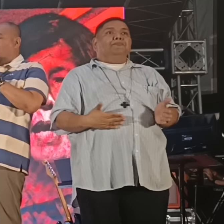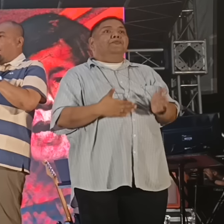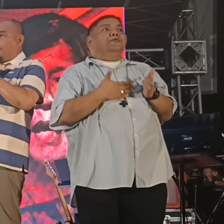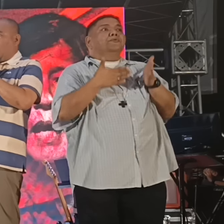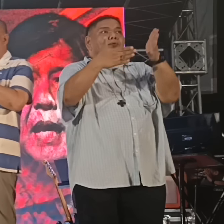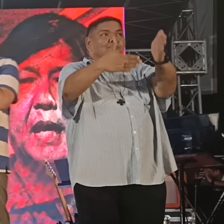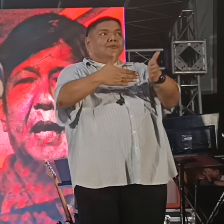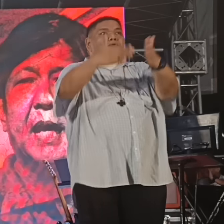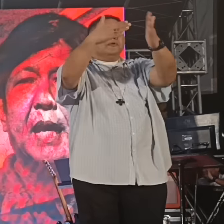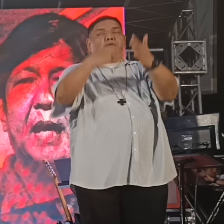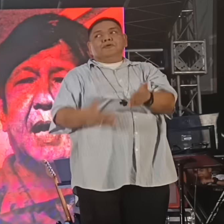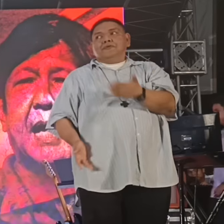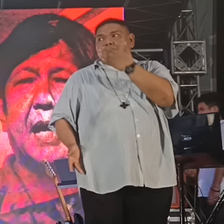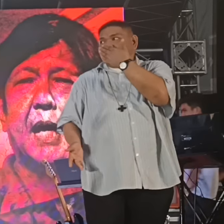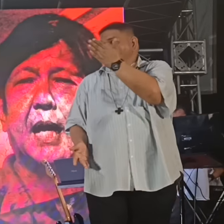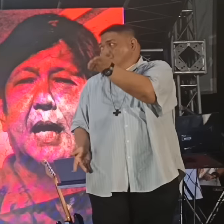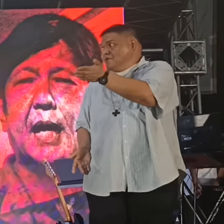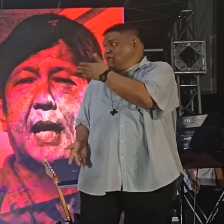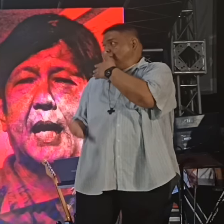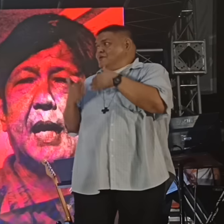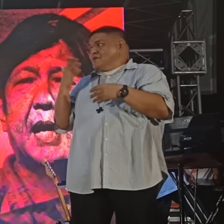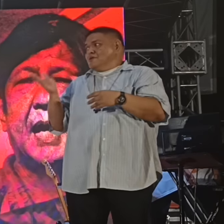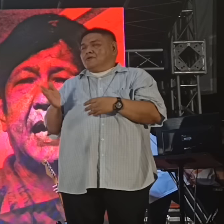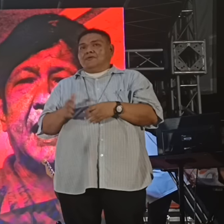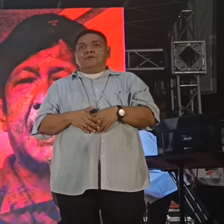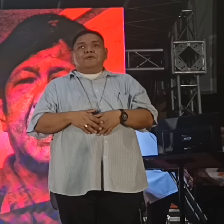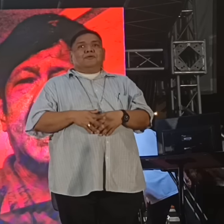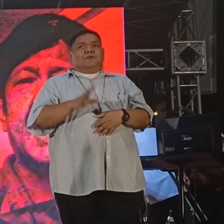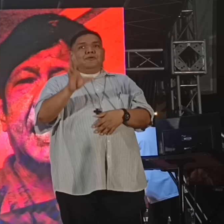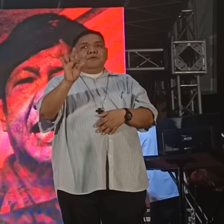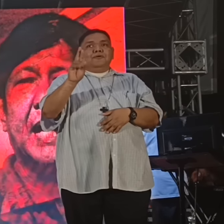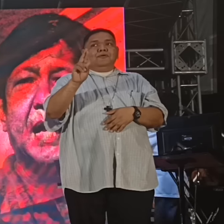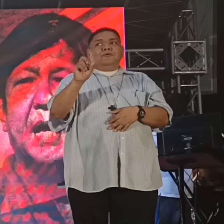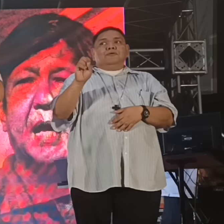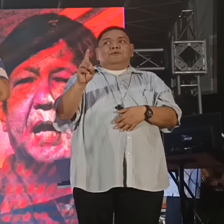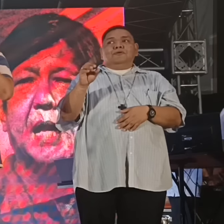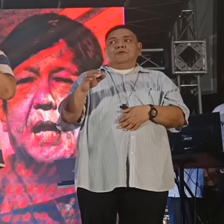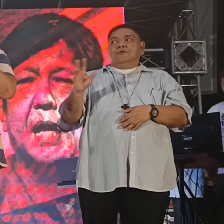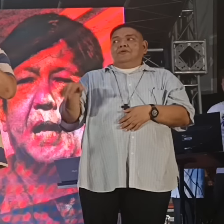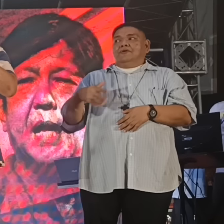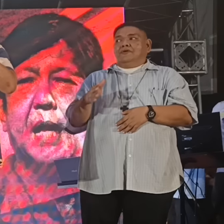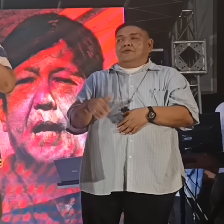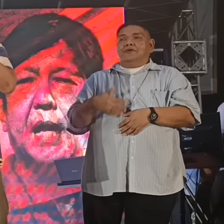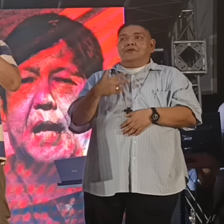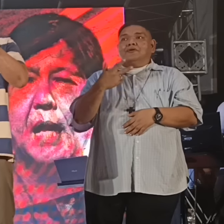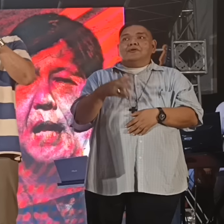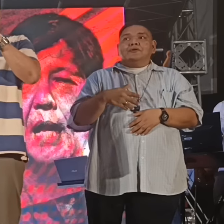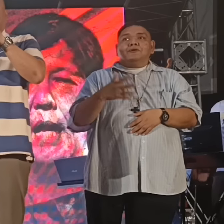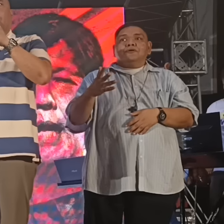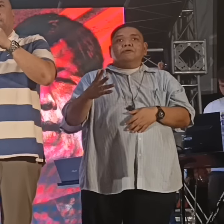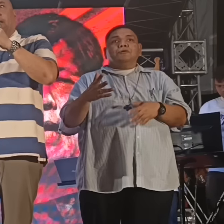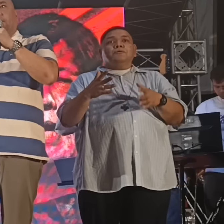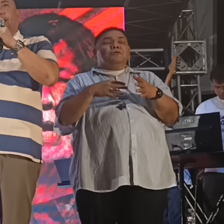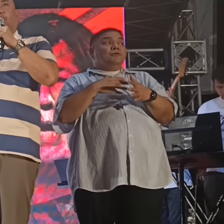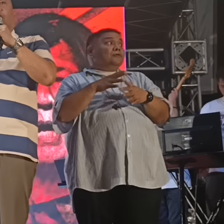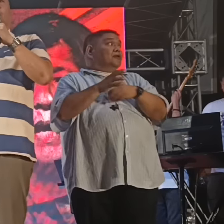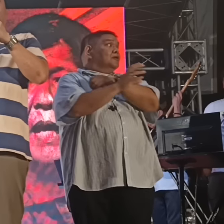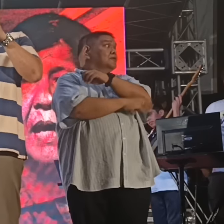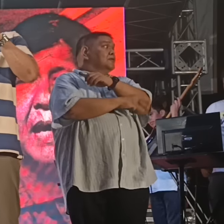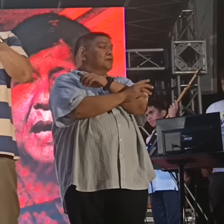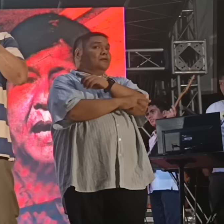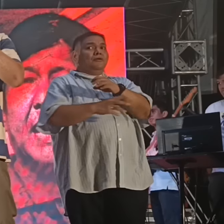Ayon, maraming salamat, Brother Freddy Paguno, boses ng mamamayang